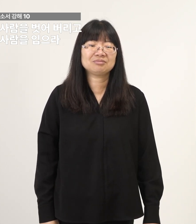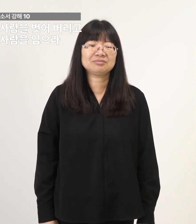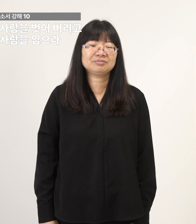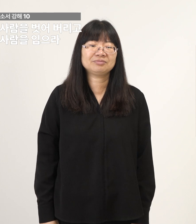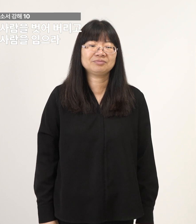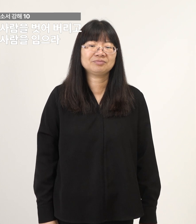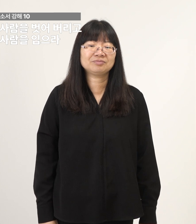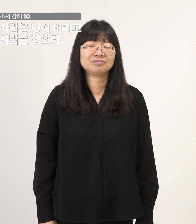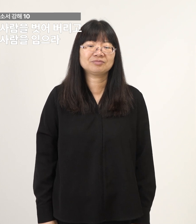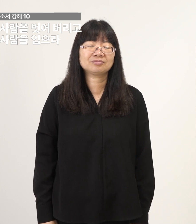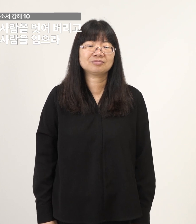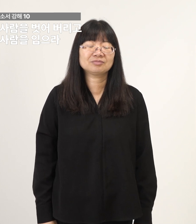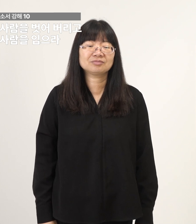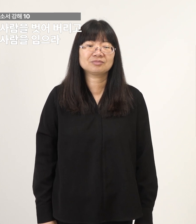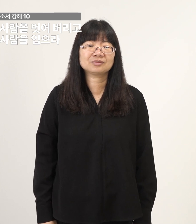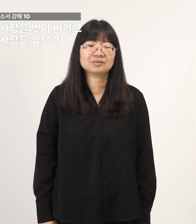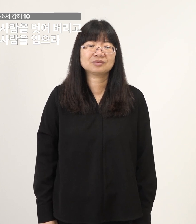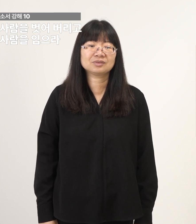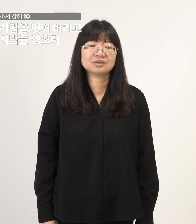이렇게